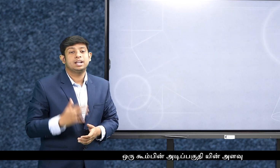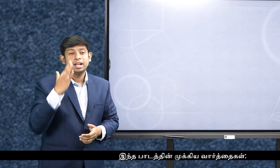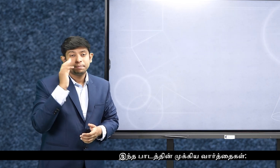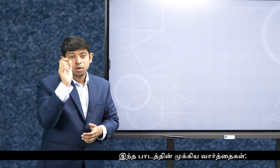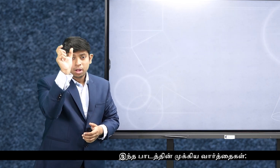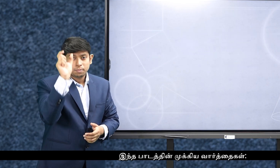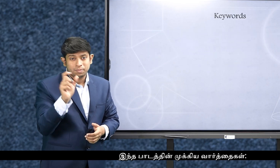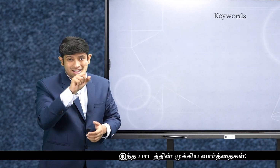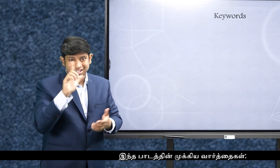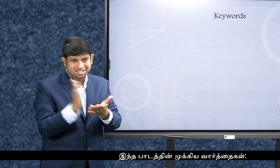முக்கிய வார்த்தைகள்: